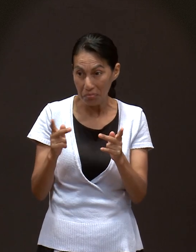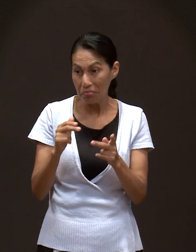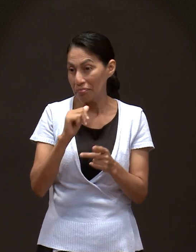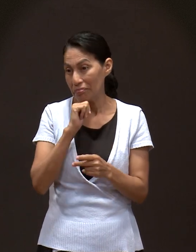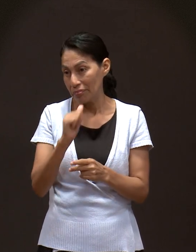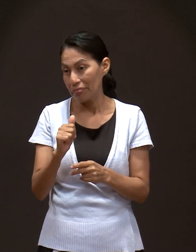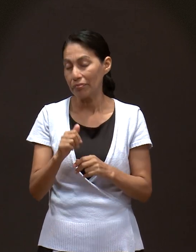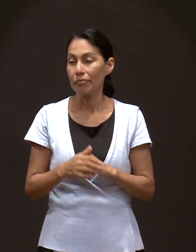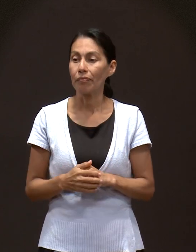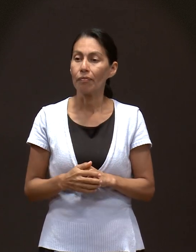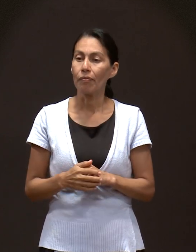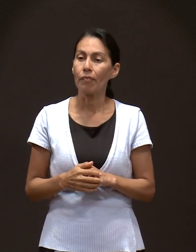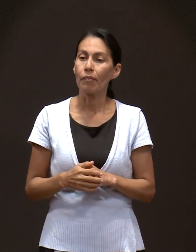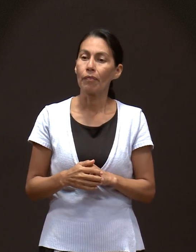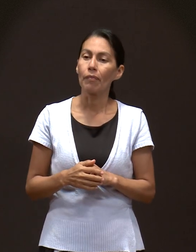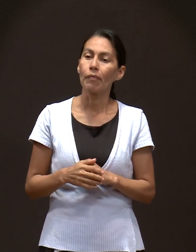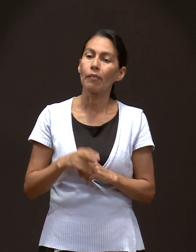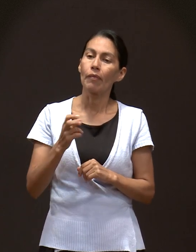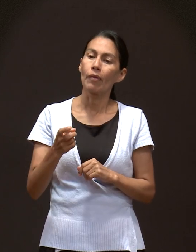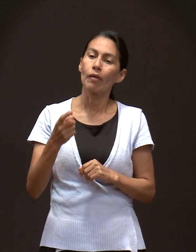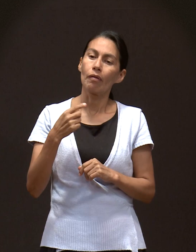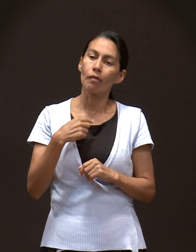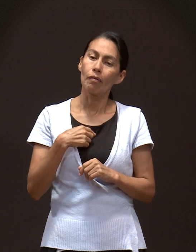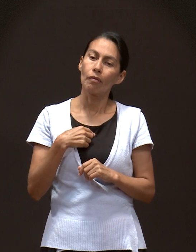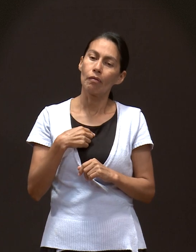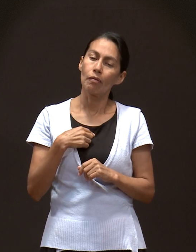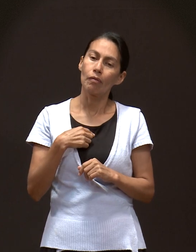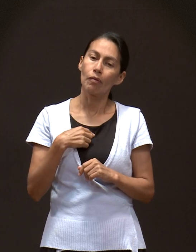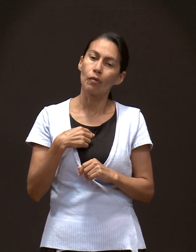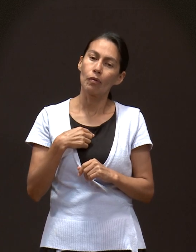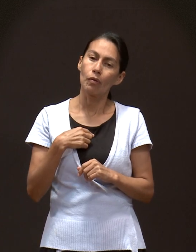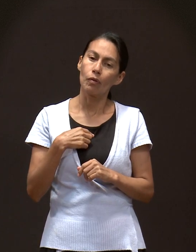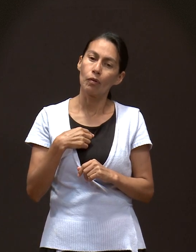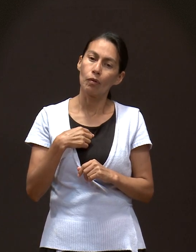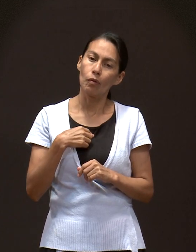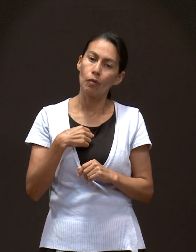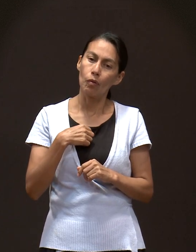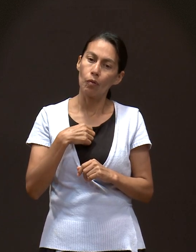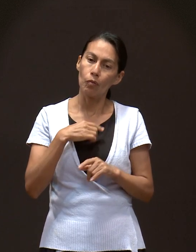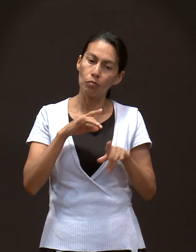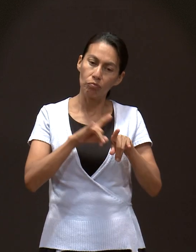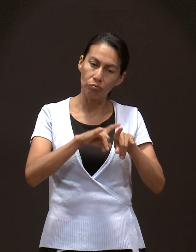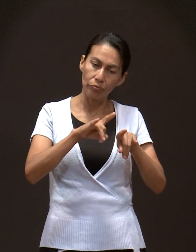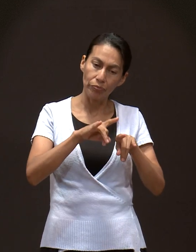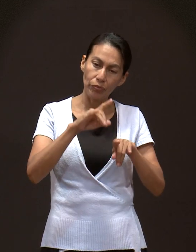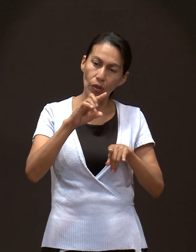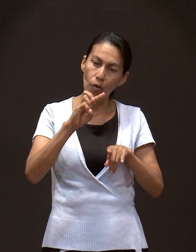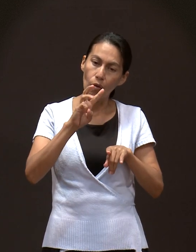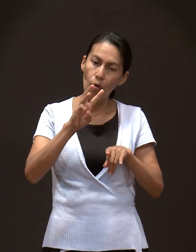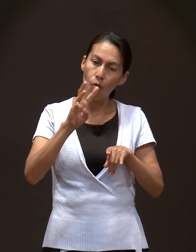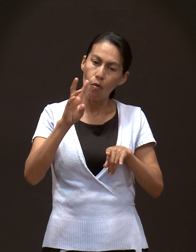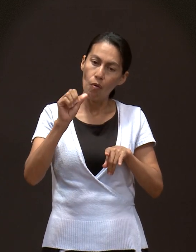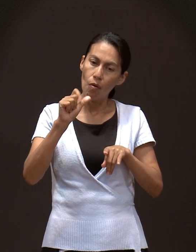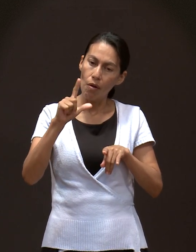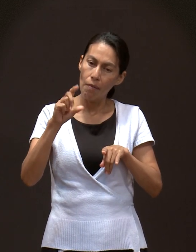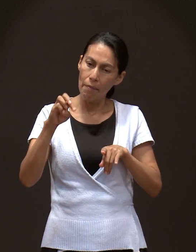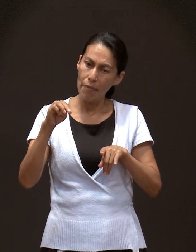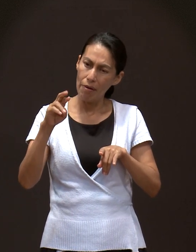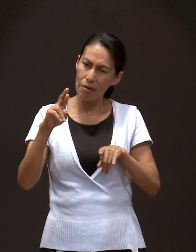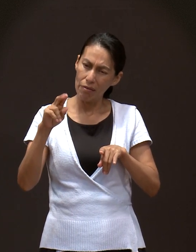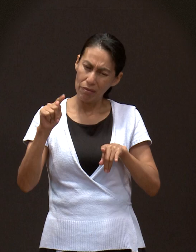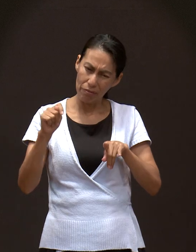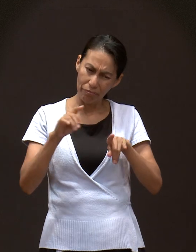otro libro. Y me cambiaron a un Walmart. A un estacionamiento de un Walmart.